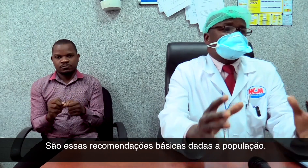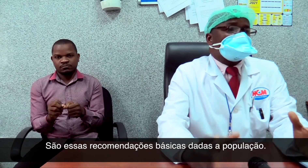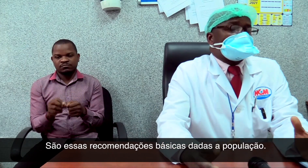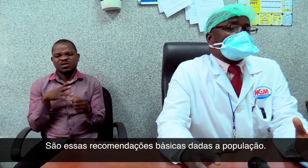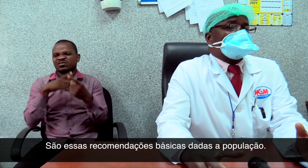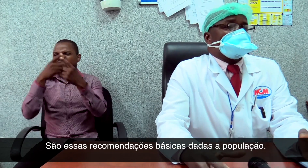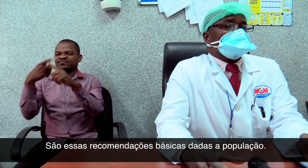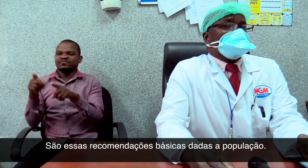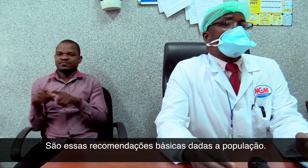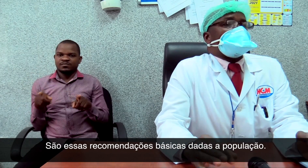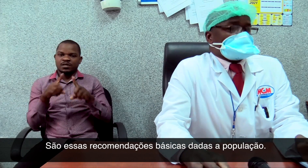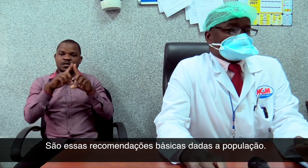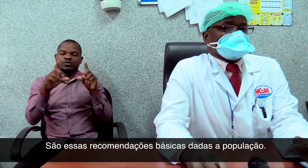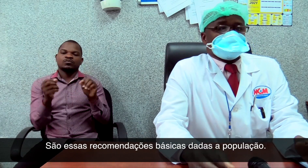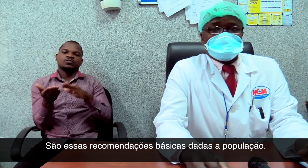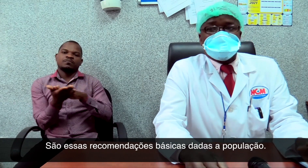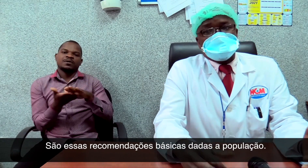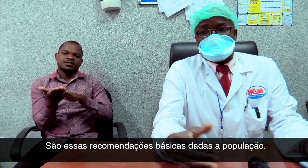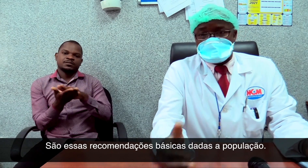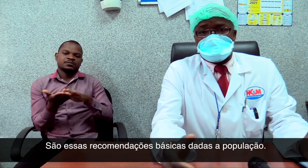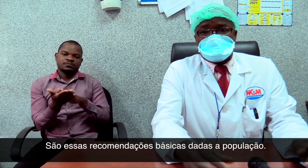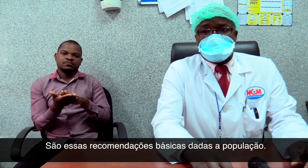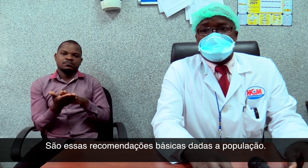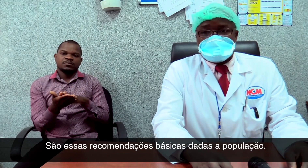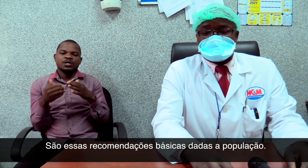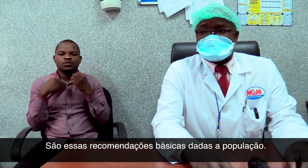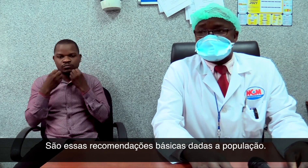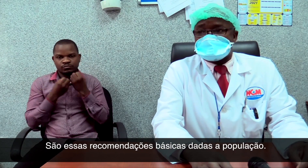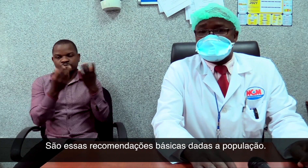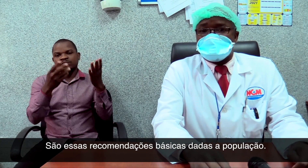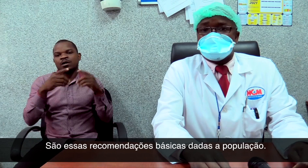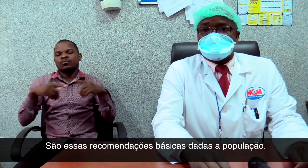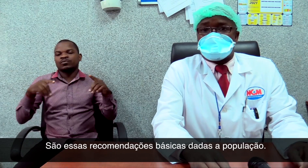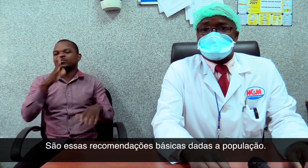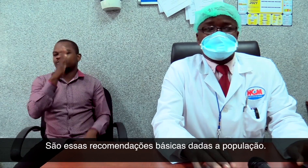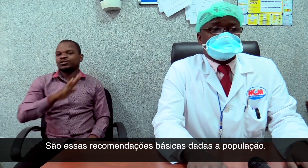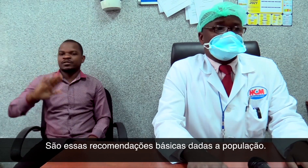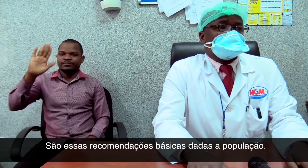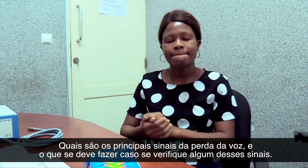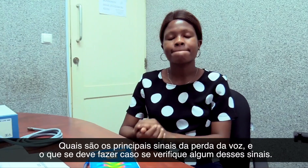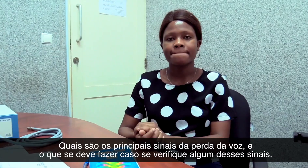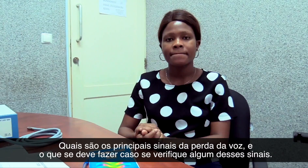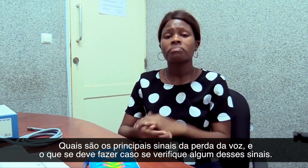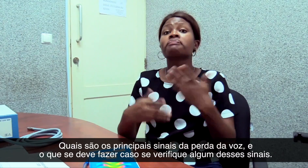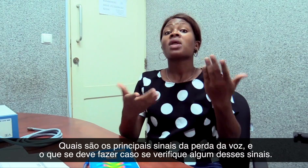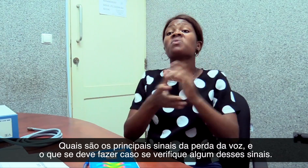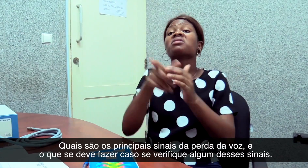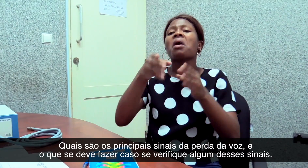São esses cuidados básicos que recomendo à nossa população que tome.